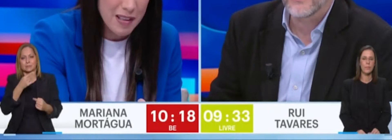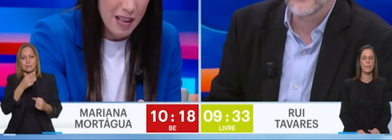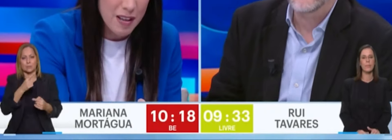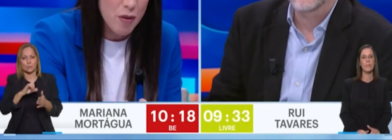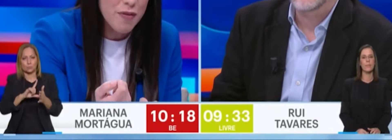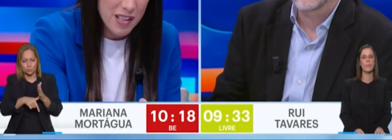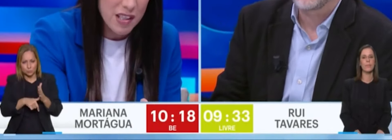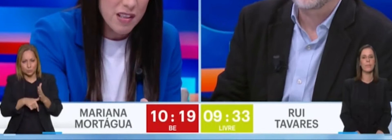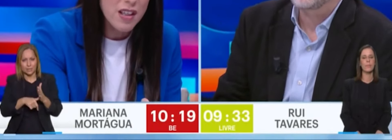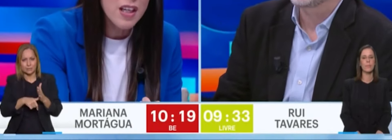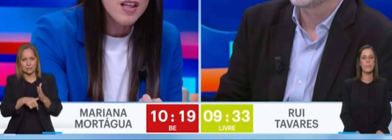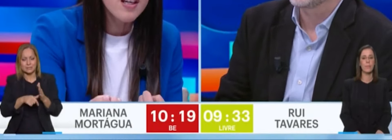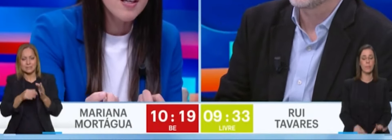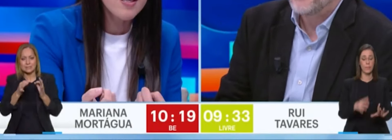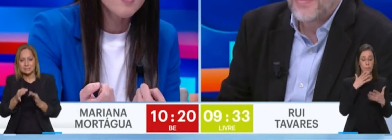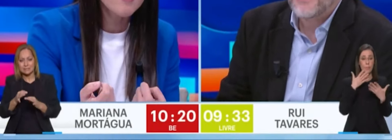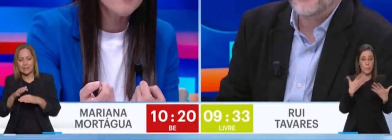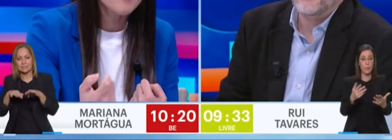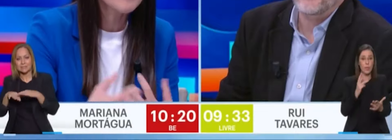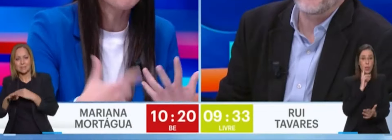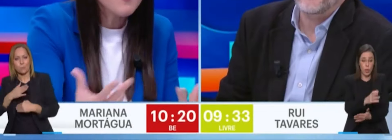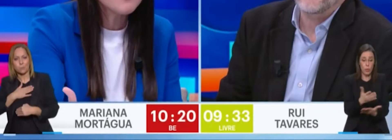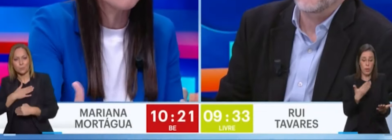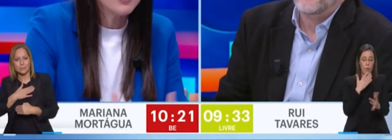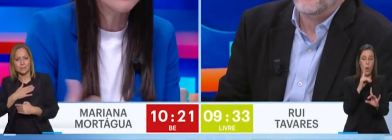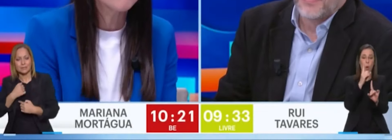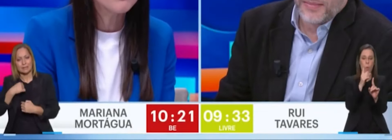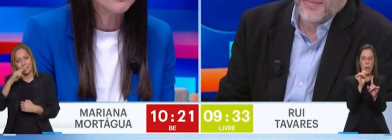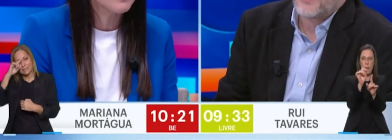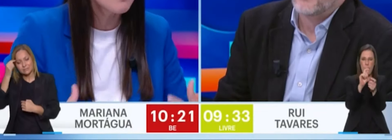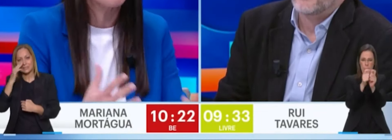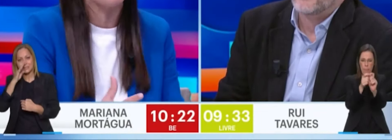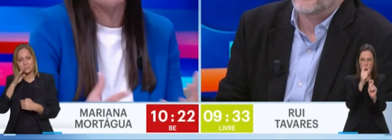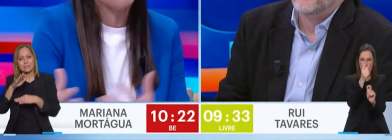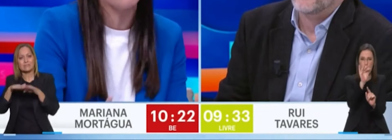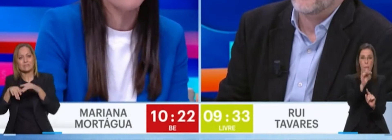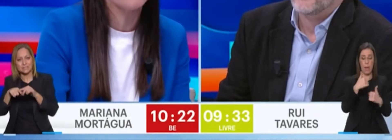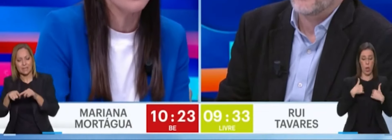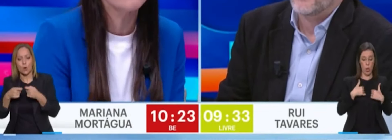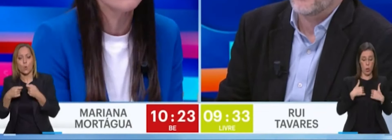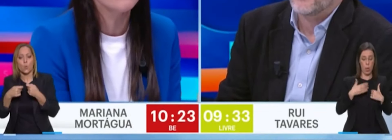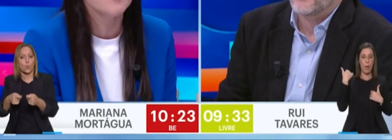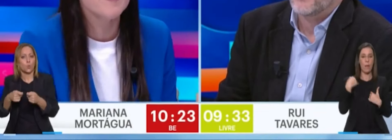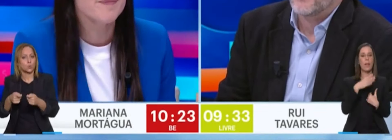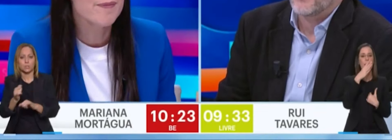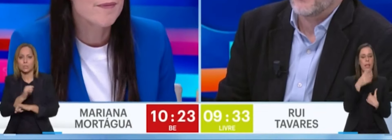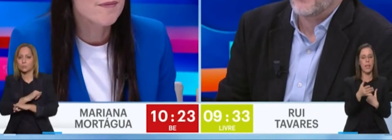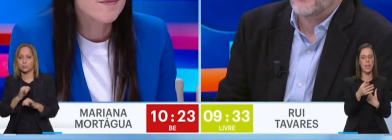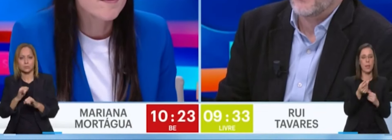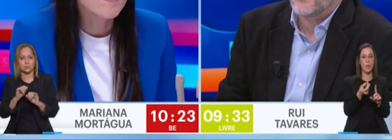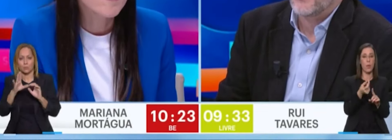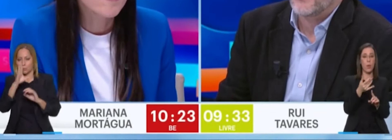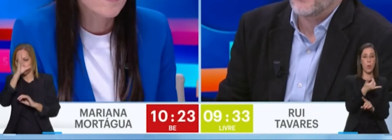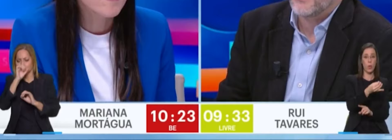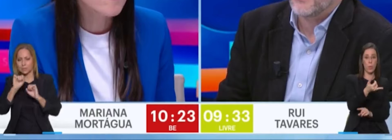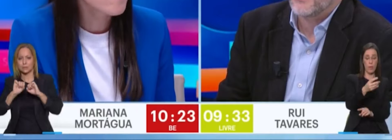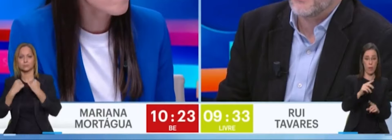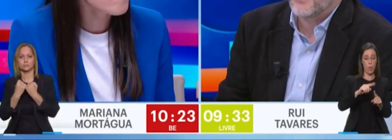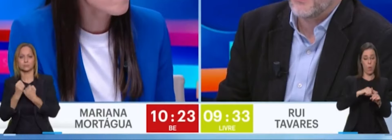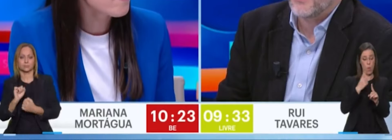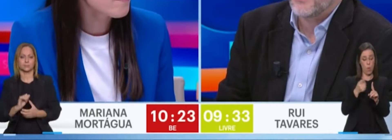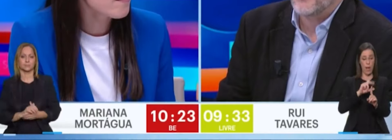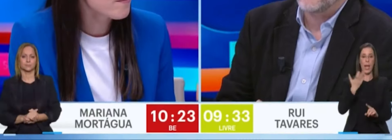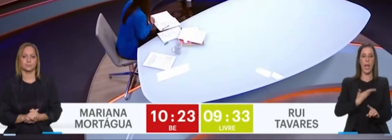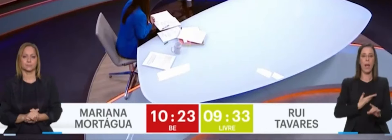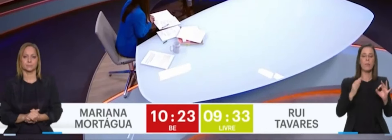implementar ou fazer podemos passar a Rita para responderão até minha porque eu há pouco disse que o ano 2023 tinha sido o ano de